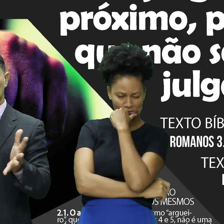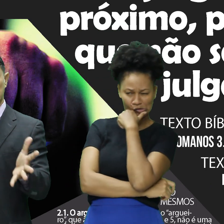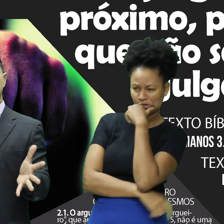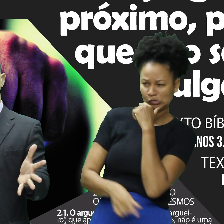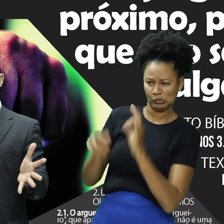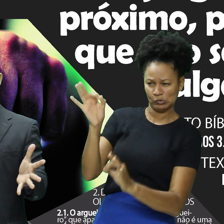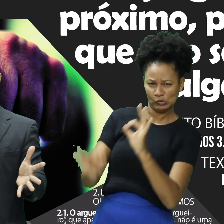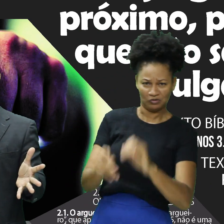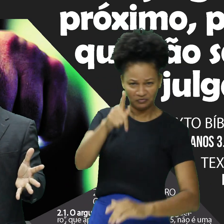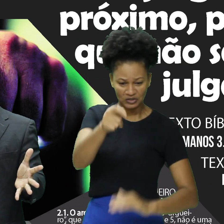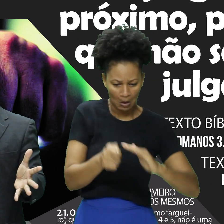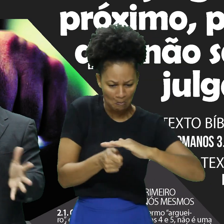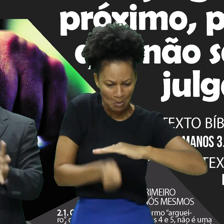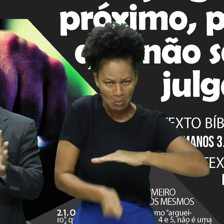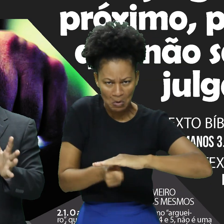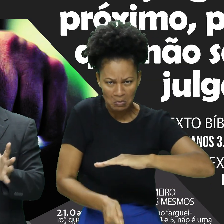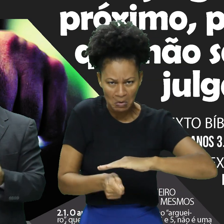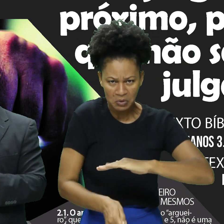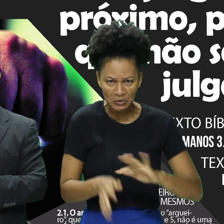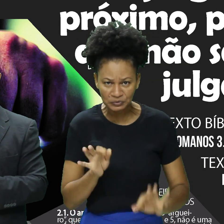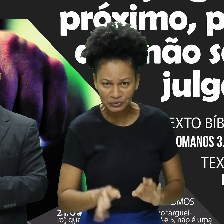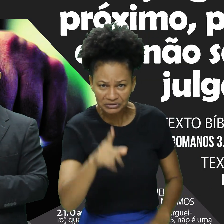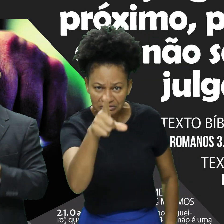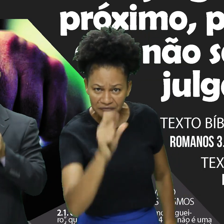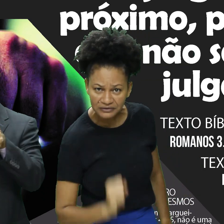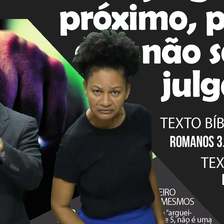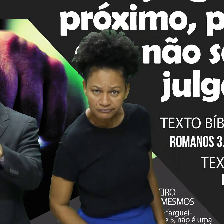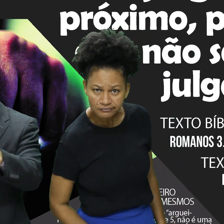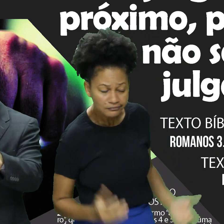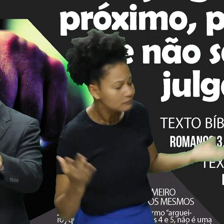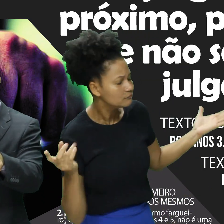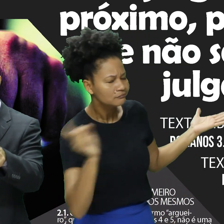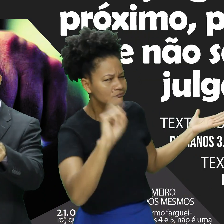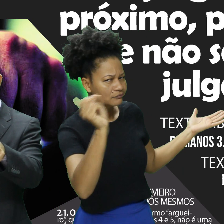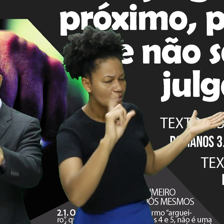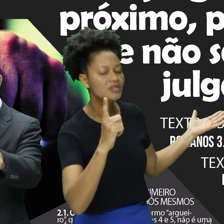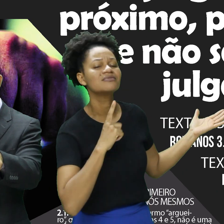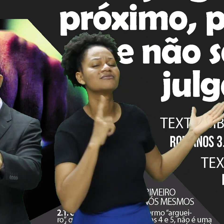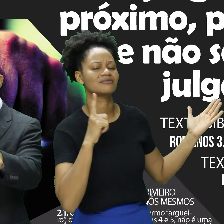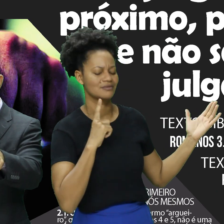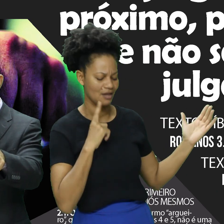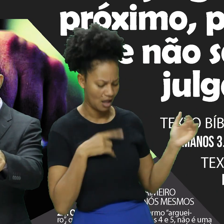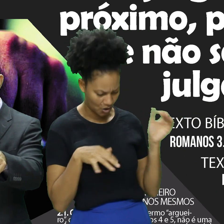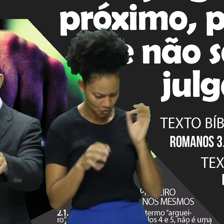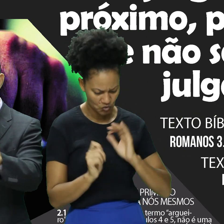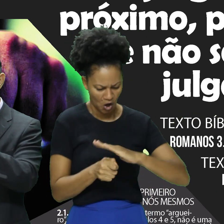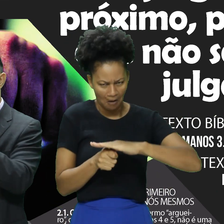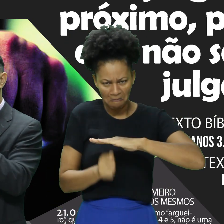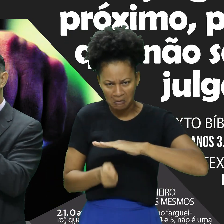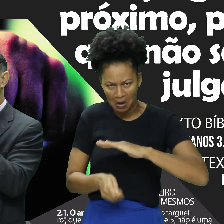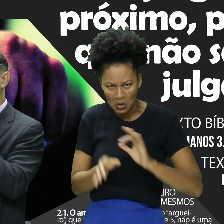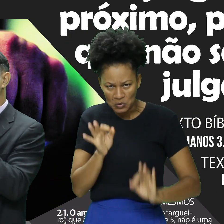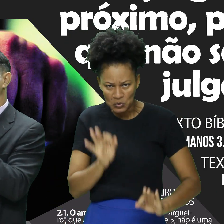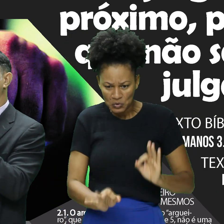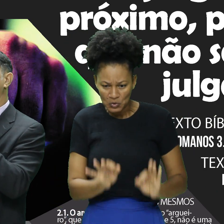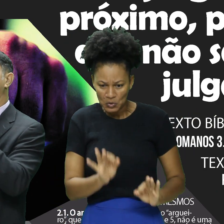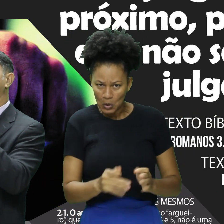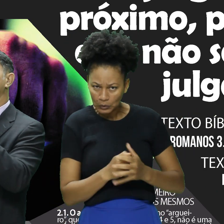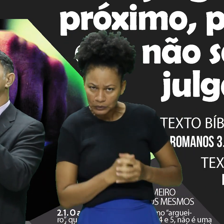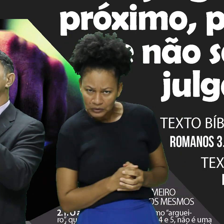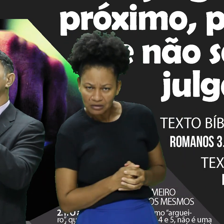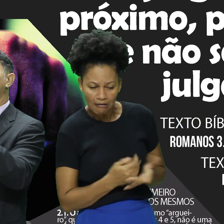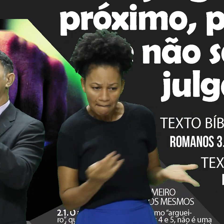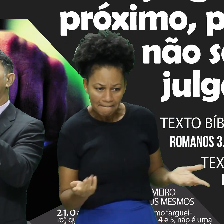somos juízes? Não somos juízes. Existe sim o juiz que está ali